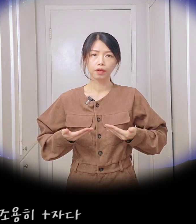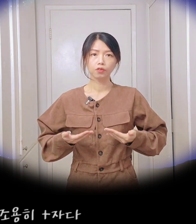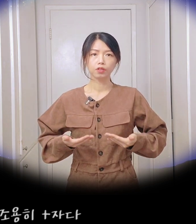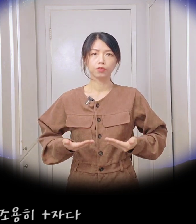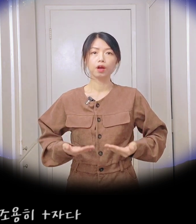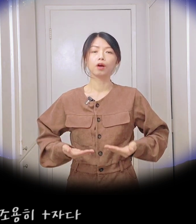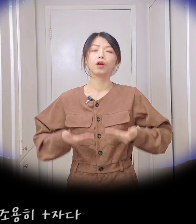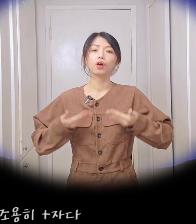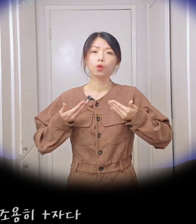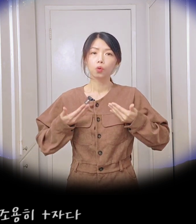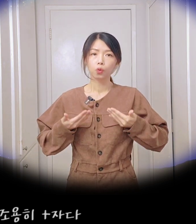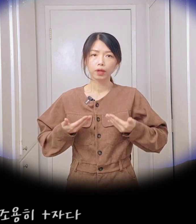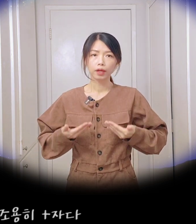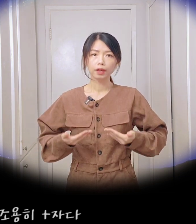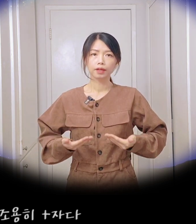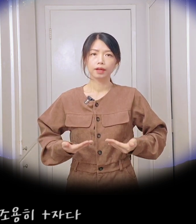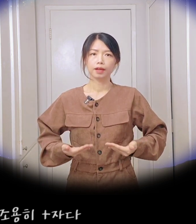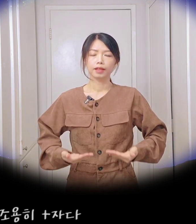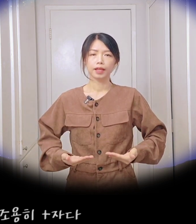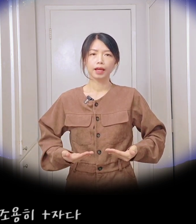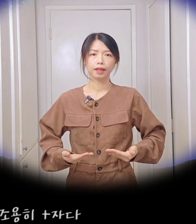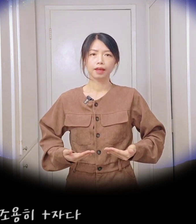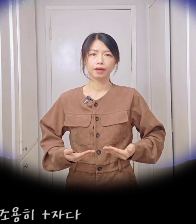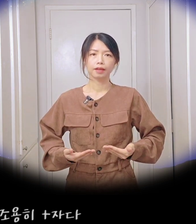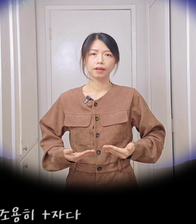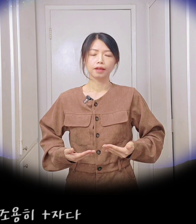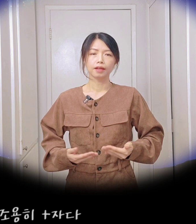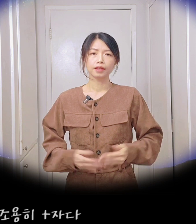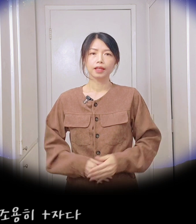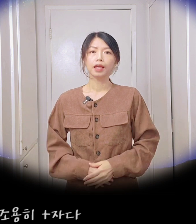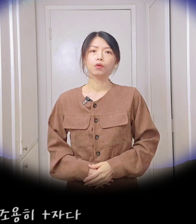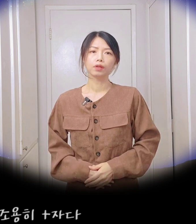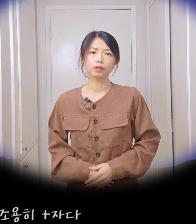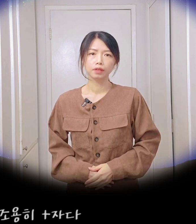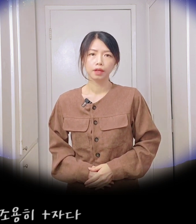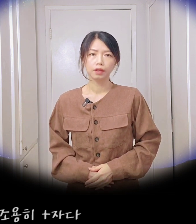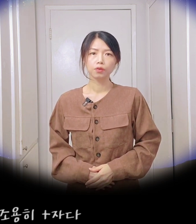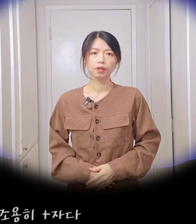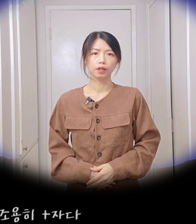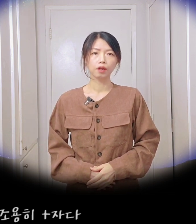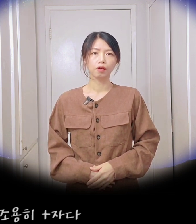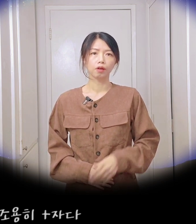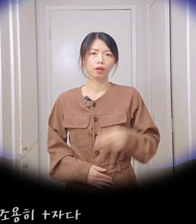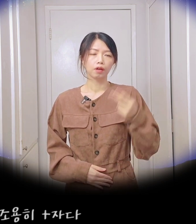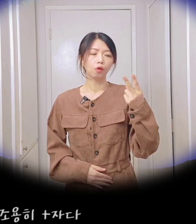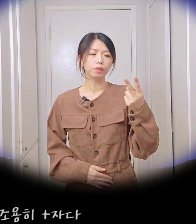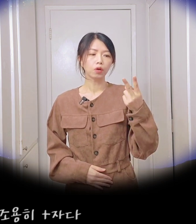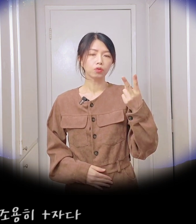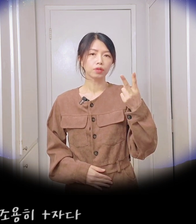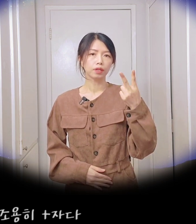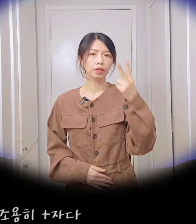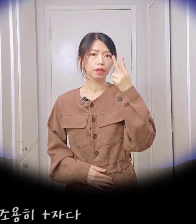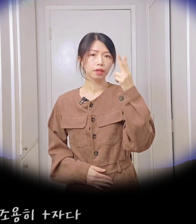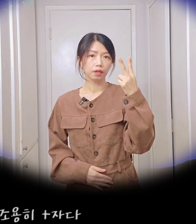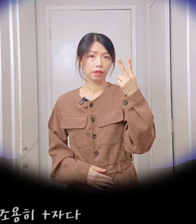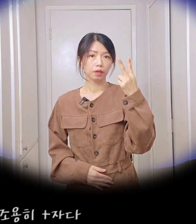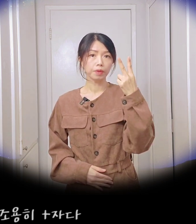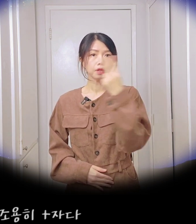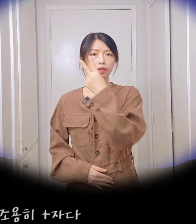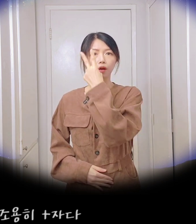수어 해주시고요. 고이 자네 자다라고 하는 뜻의 수어는요. 검지하고